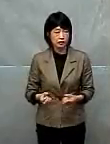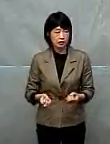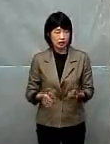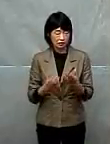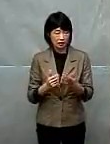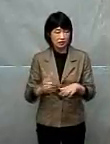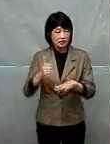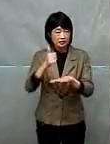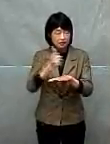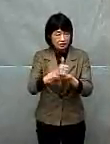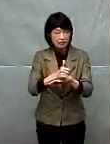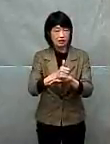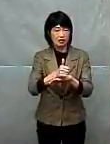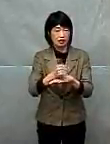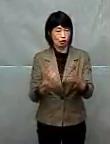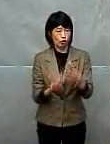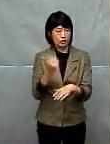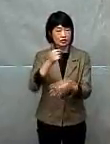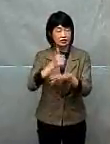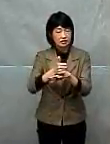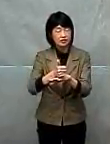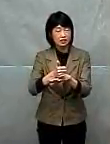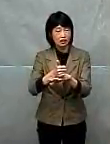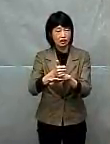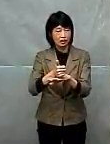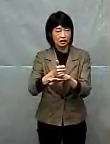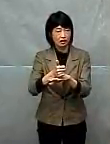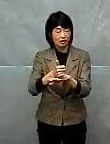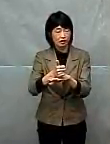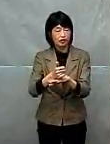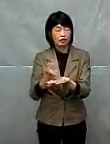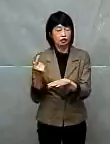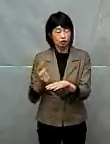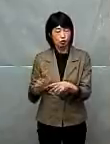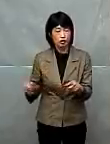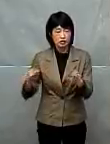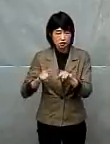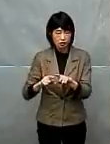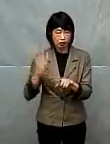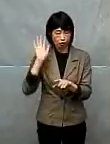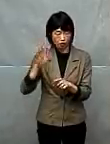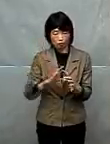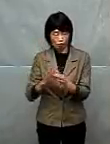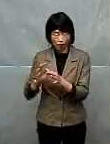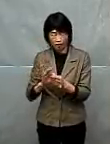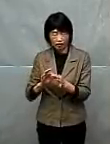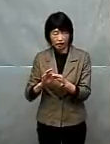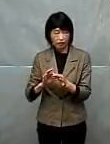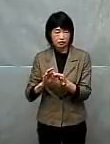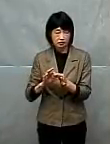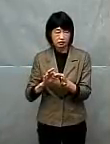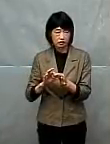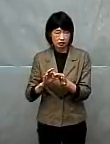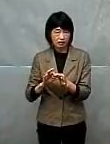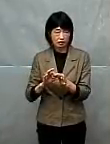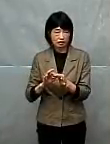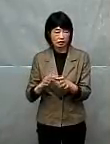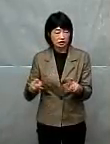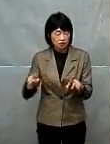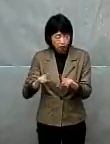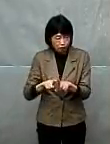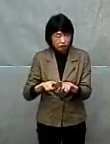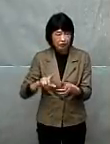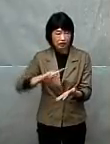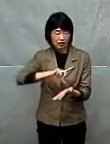んが誕生されてからもしっかりと連携を働きかけて一緒になって、地方